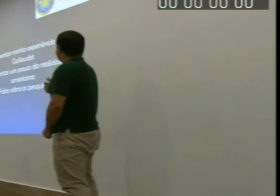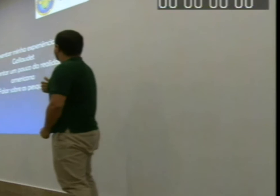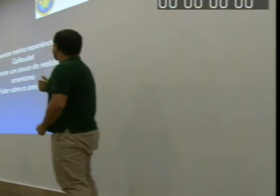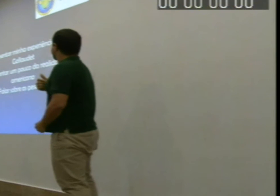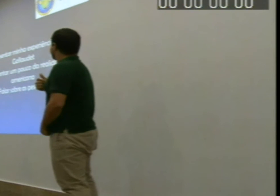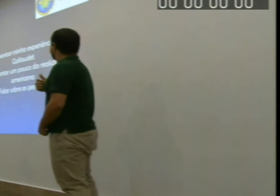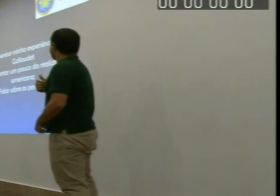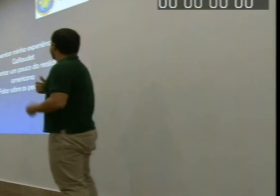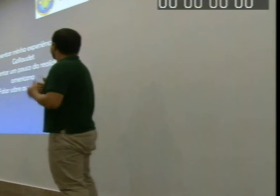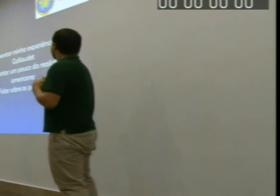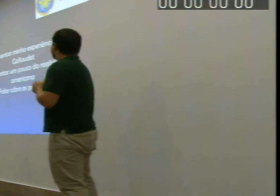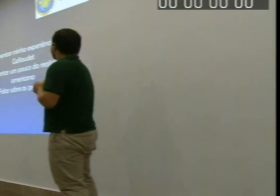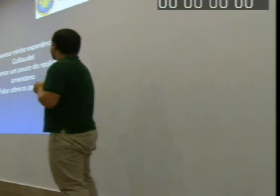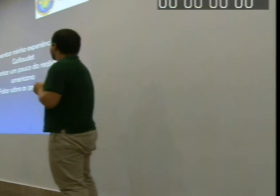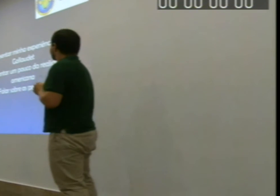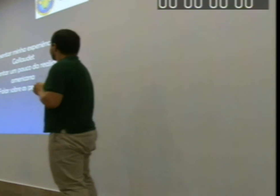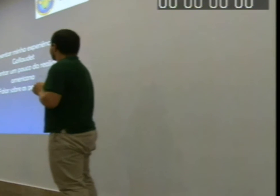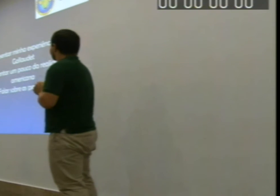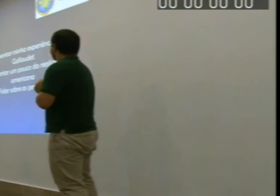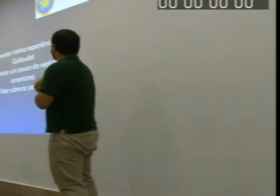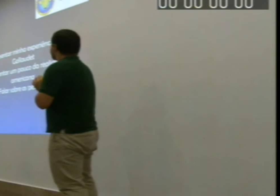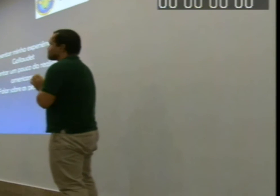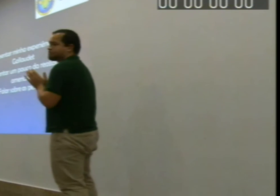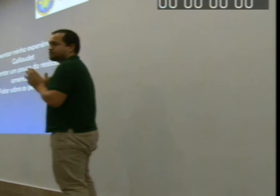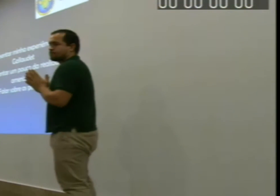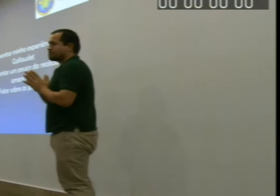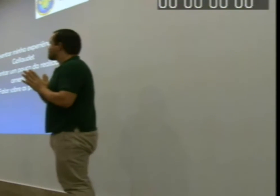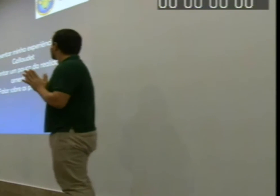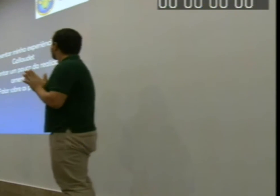momentos dá para